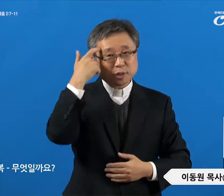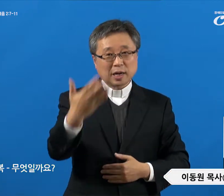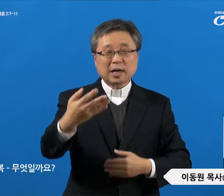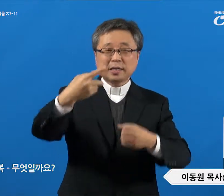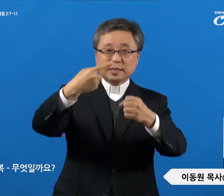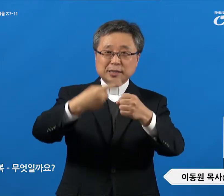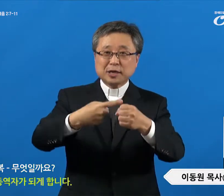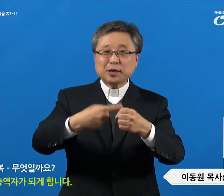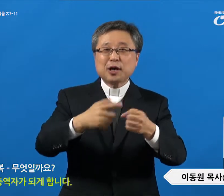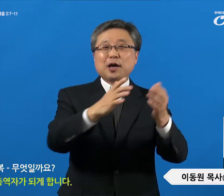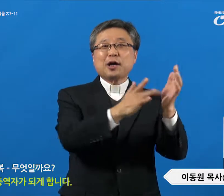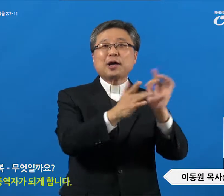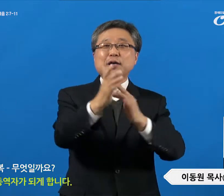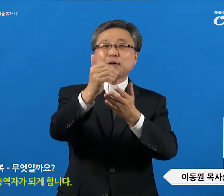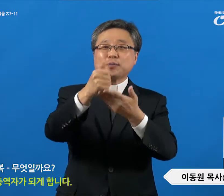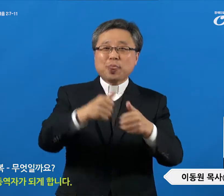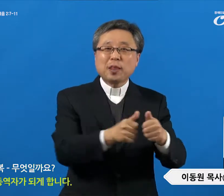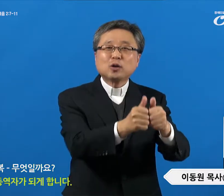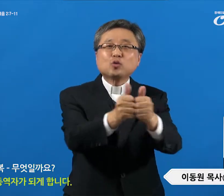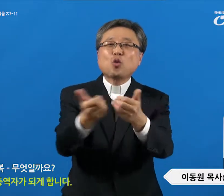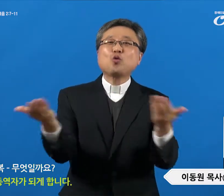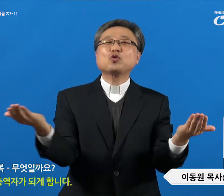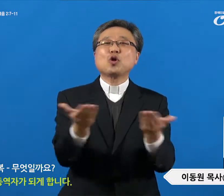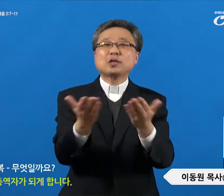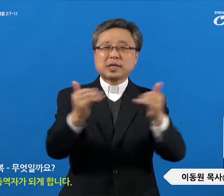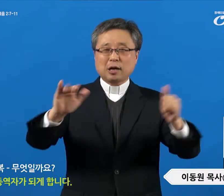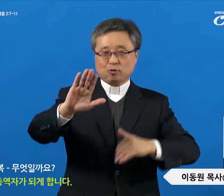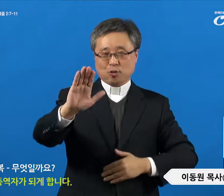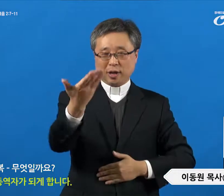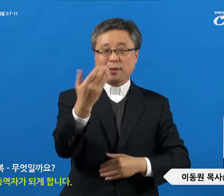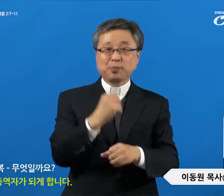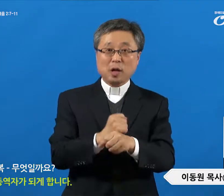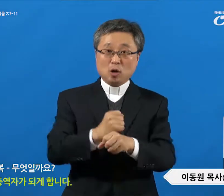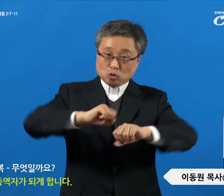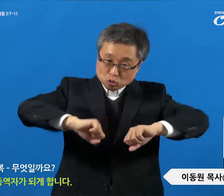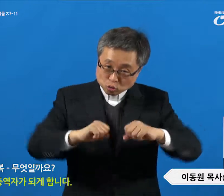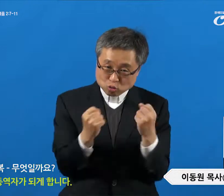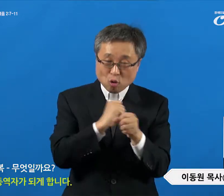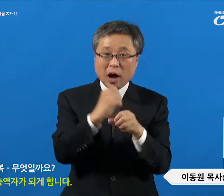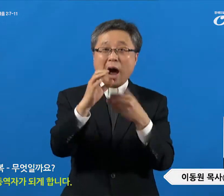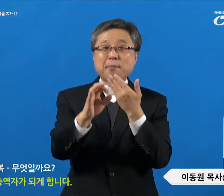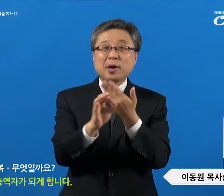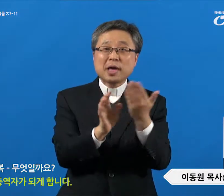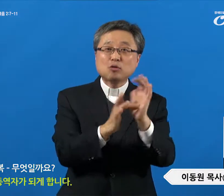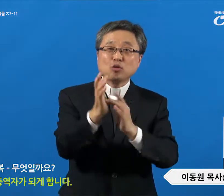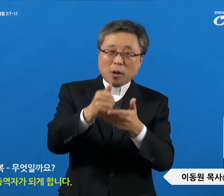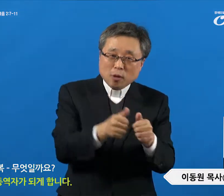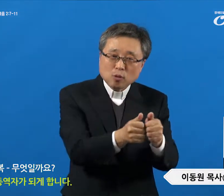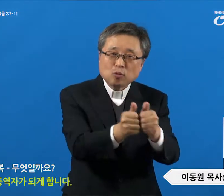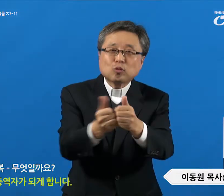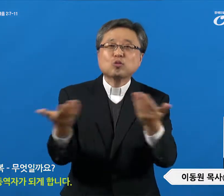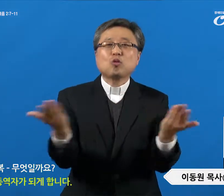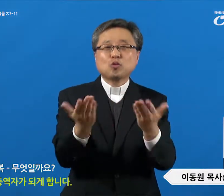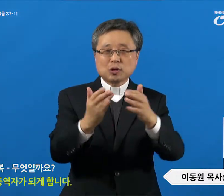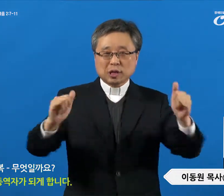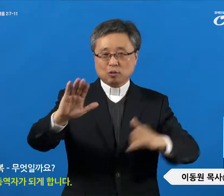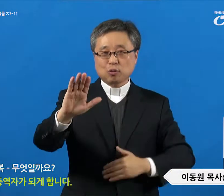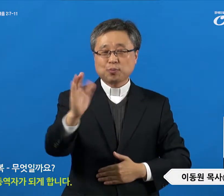첫째로 예수님의 동력자가 되게 한다는 사실입니다. 순종하면 우리가 예수님의 동력자가 된다는 것입니다. 사실